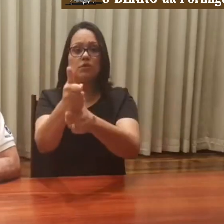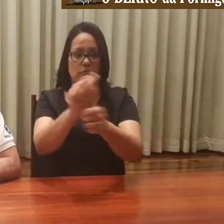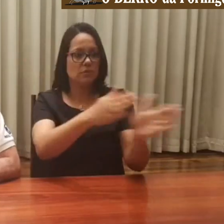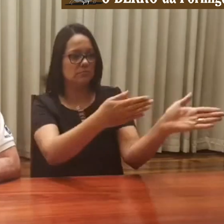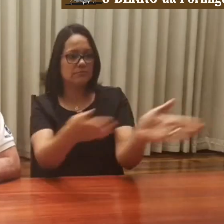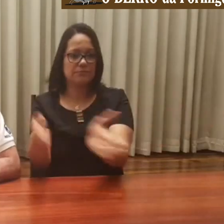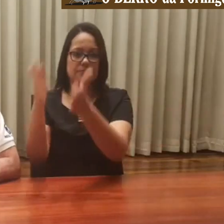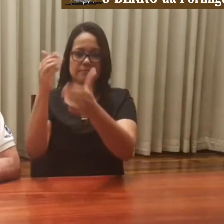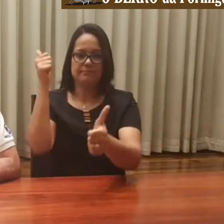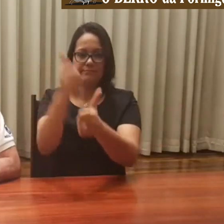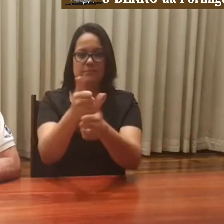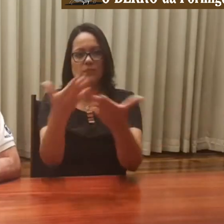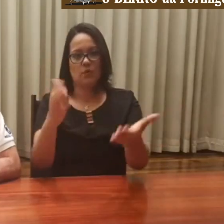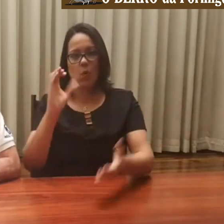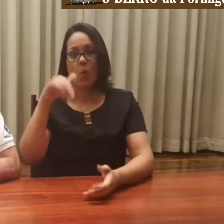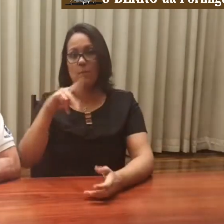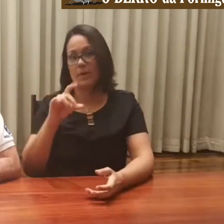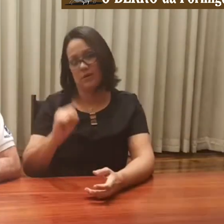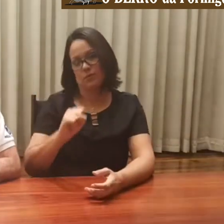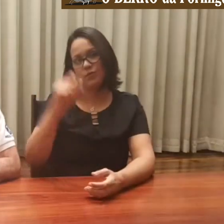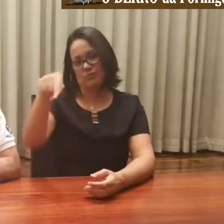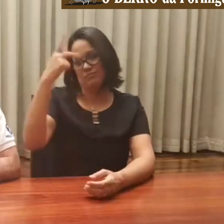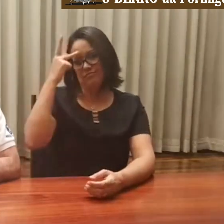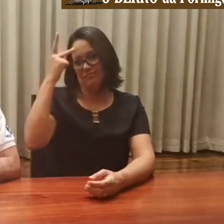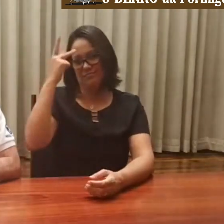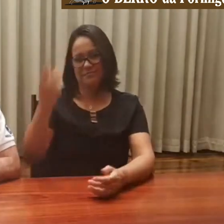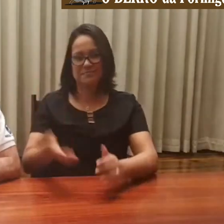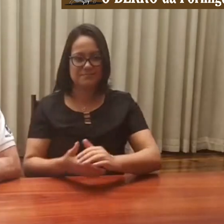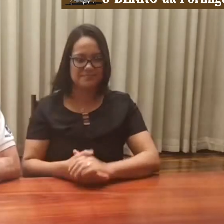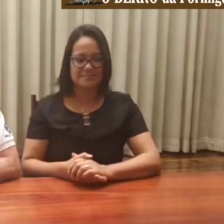nesse importante Comando Militar do Sudeste, São Paulo.